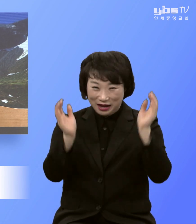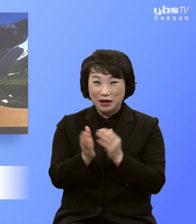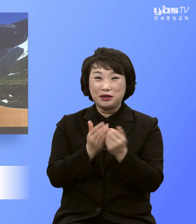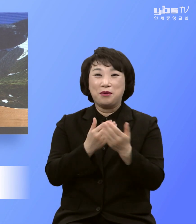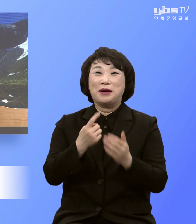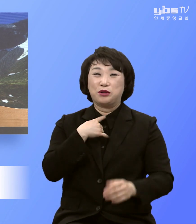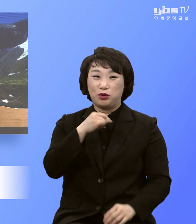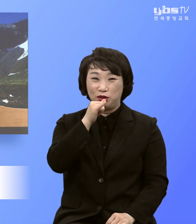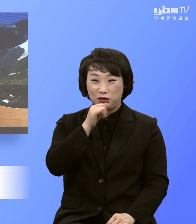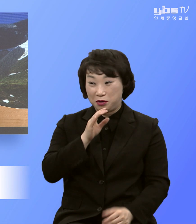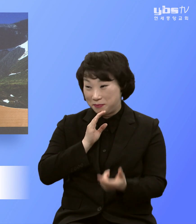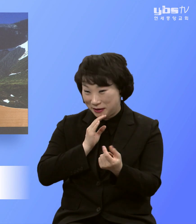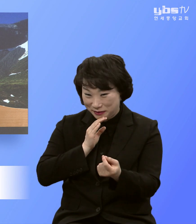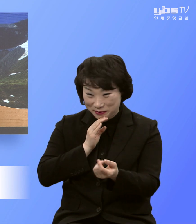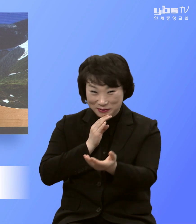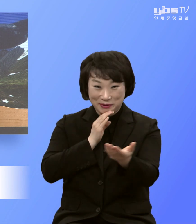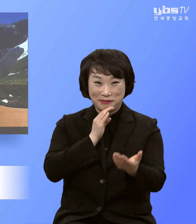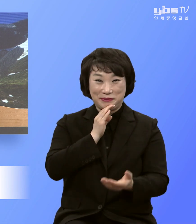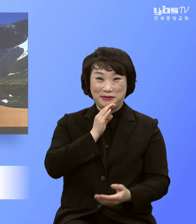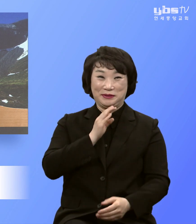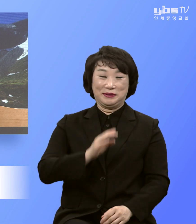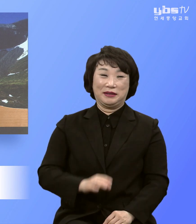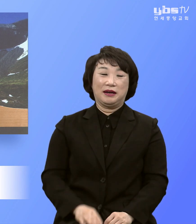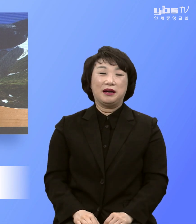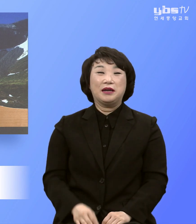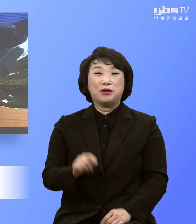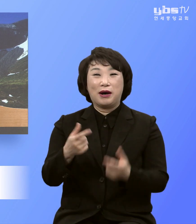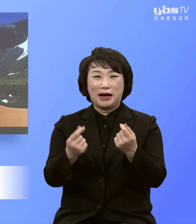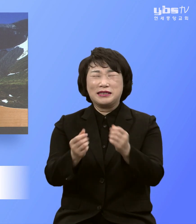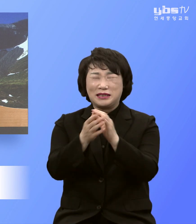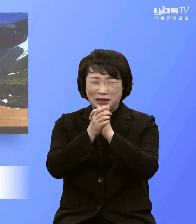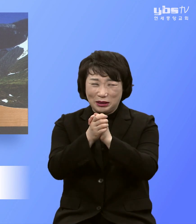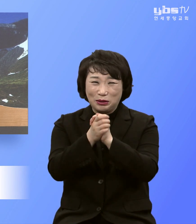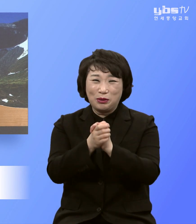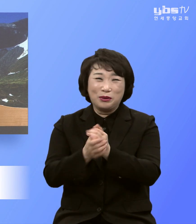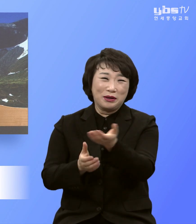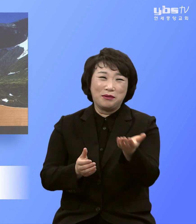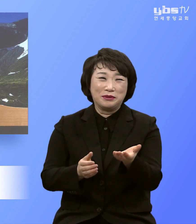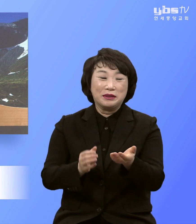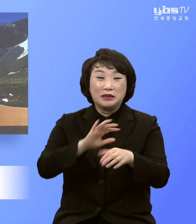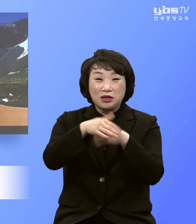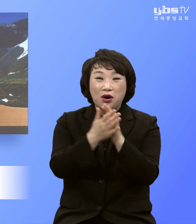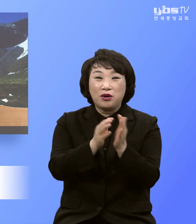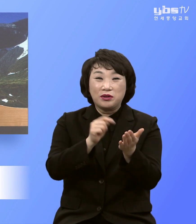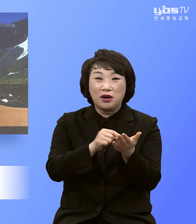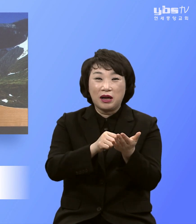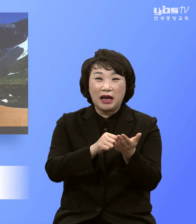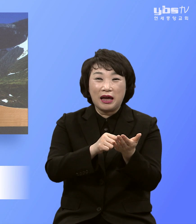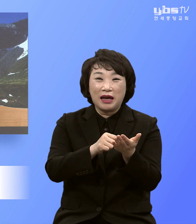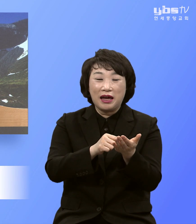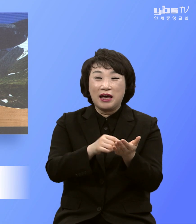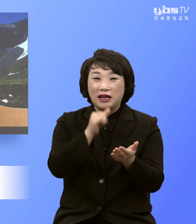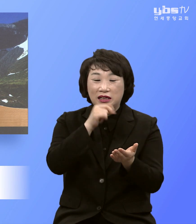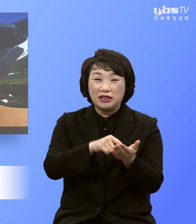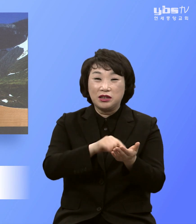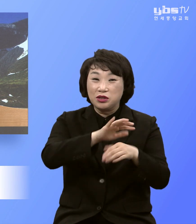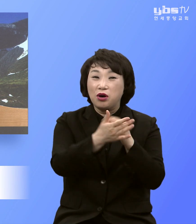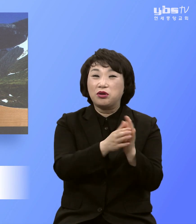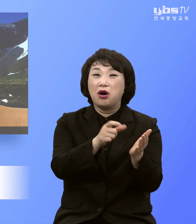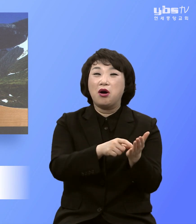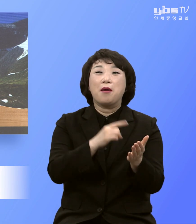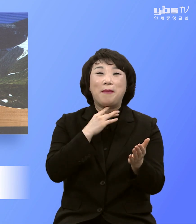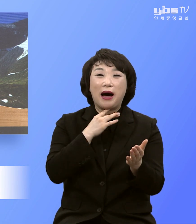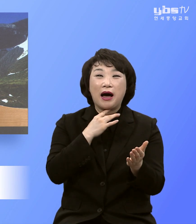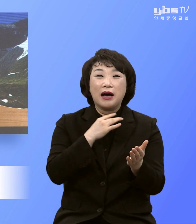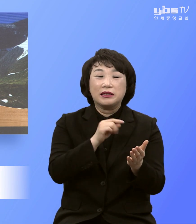말이야. 봤지 않느냐 그 말이야. 이만큼 기도는 성경이 나타난 성경 속에만 있는